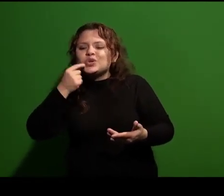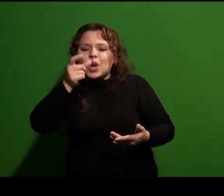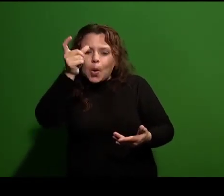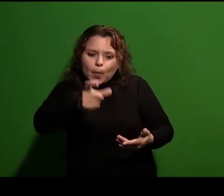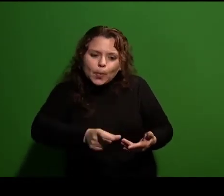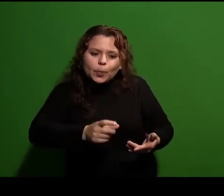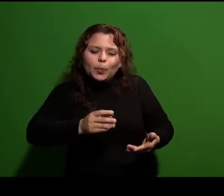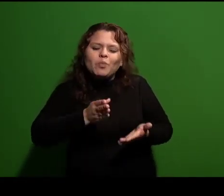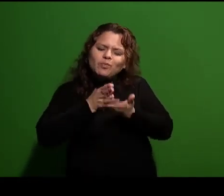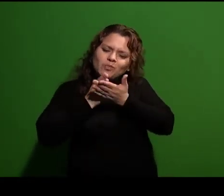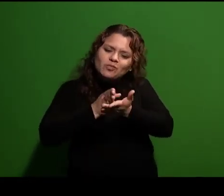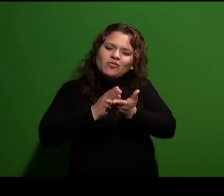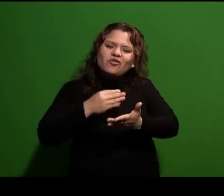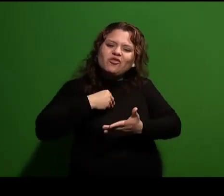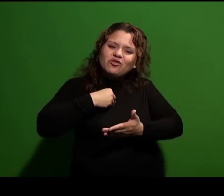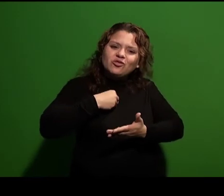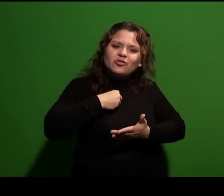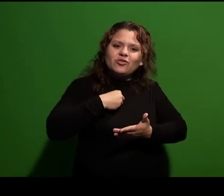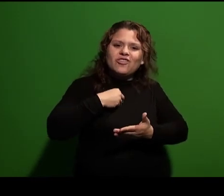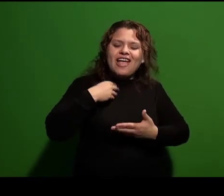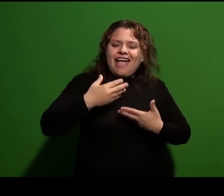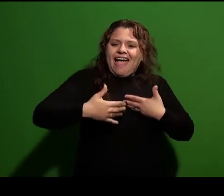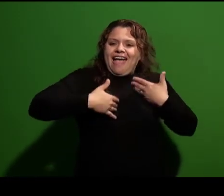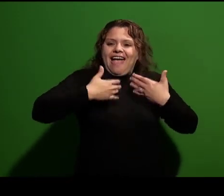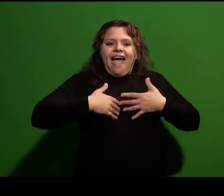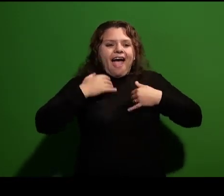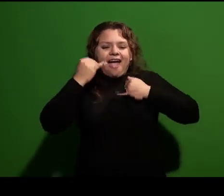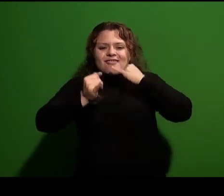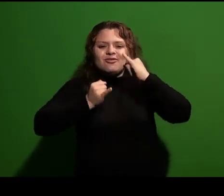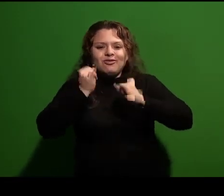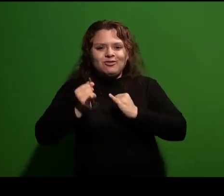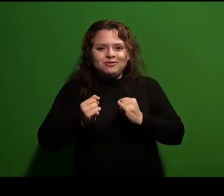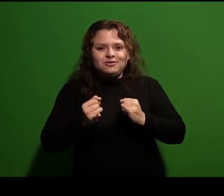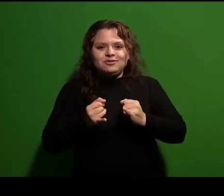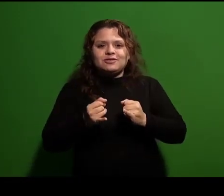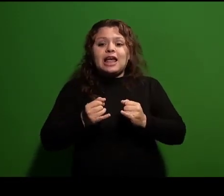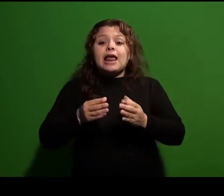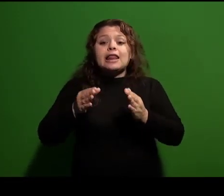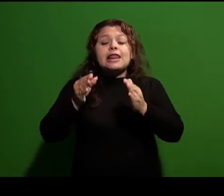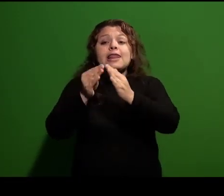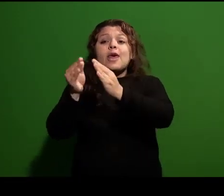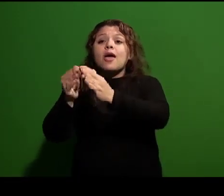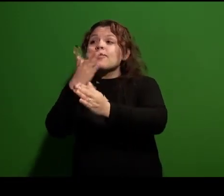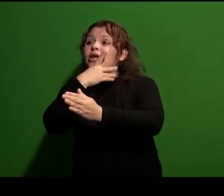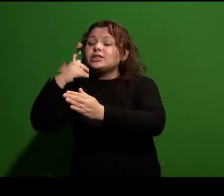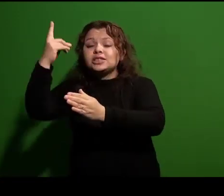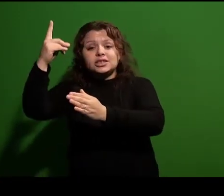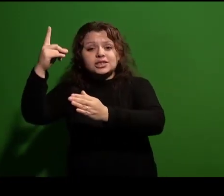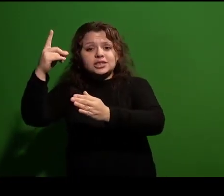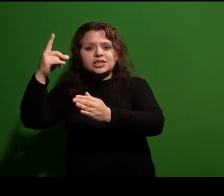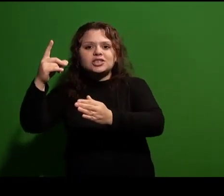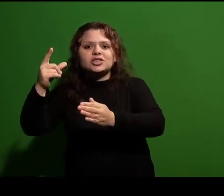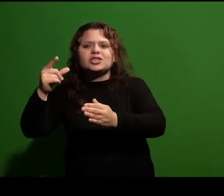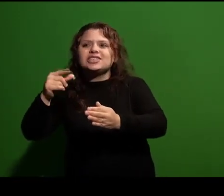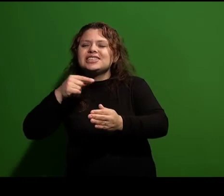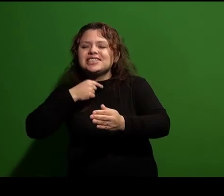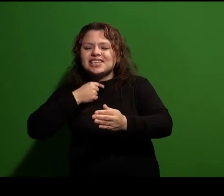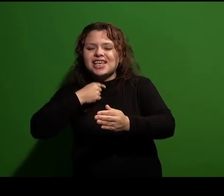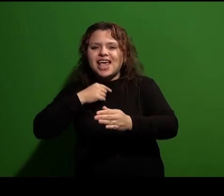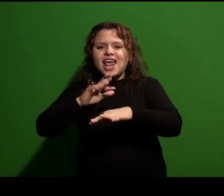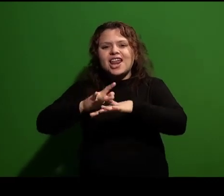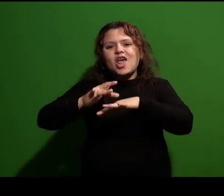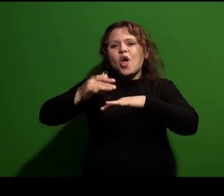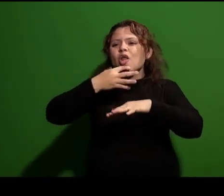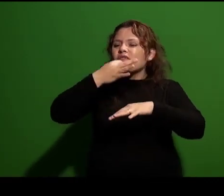consejo del testigo fiel está lleno de ánimo y valor. Las iglesias todavía pueden obtener el oro de la verdad, la fe